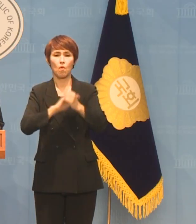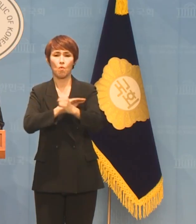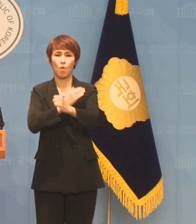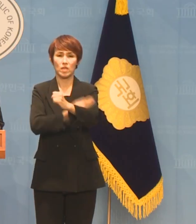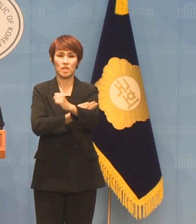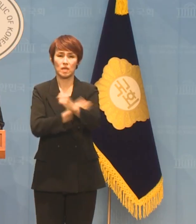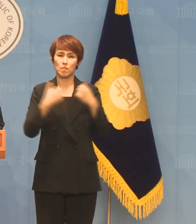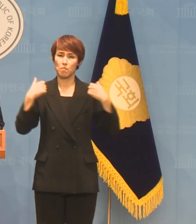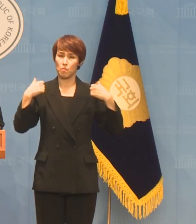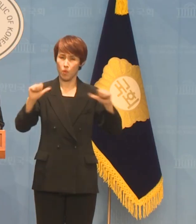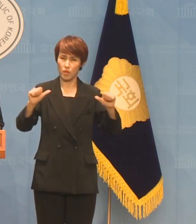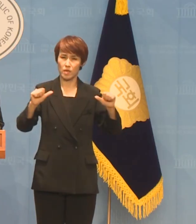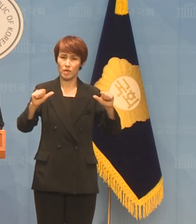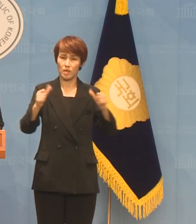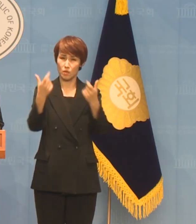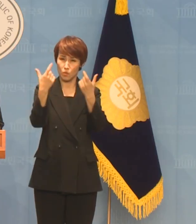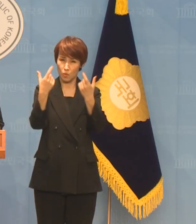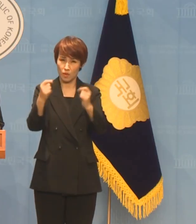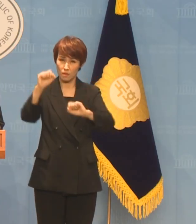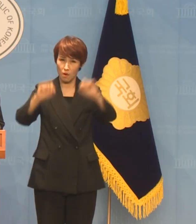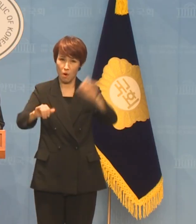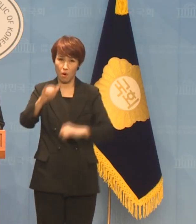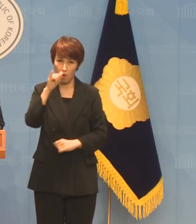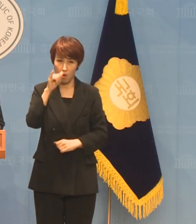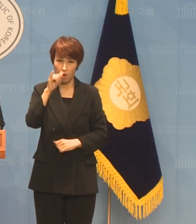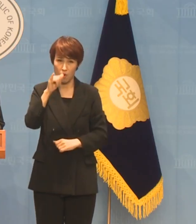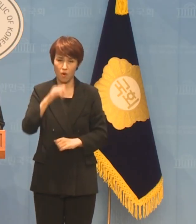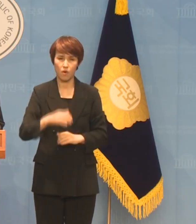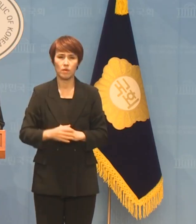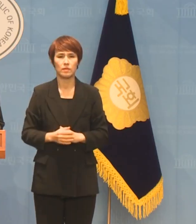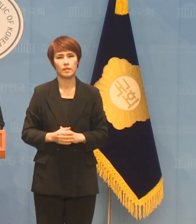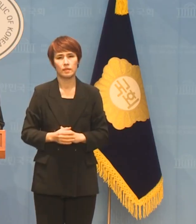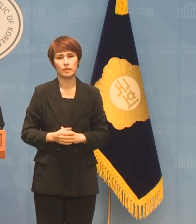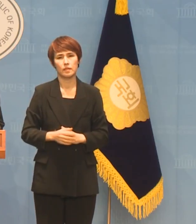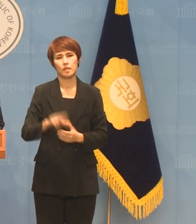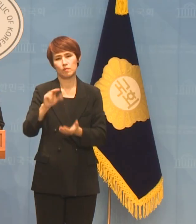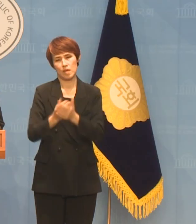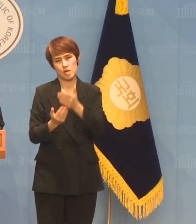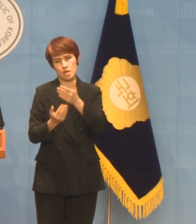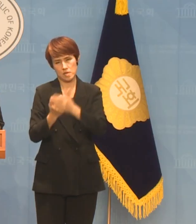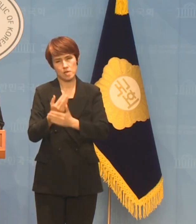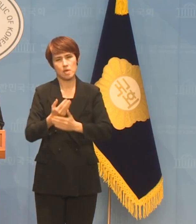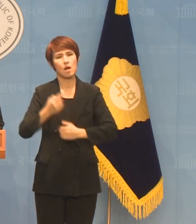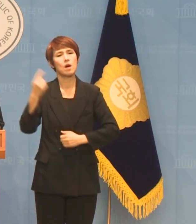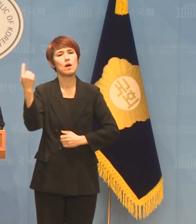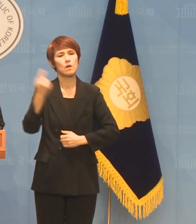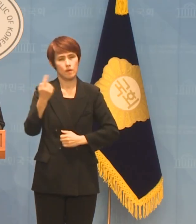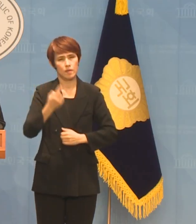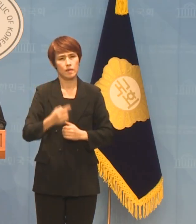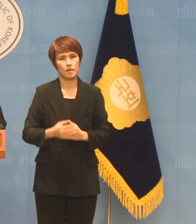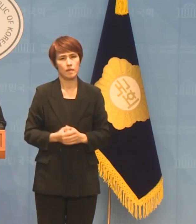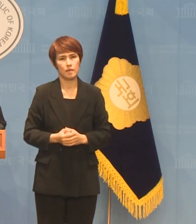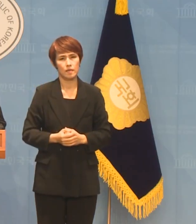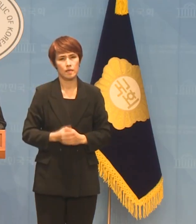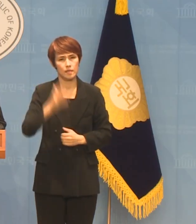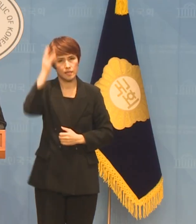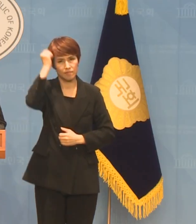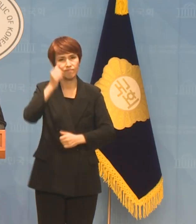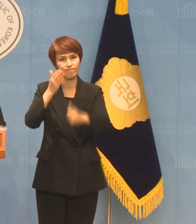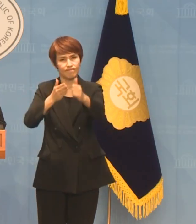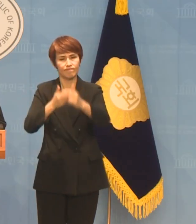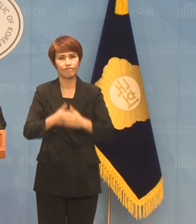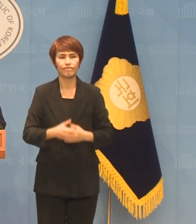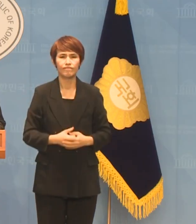스스로 포기하는 결정을 내린다면 씻을 수 없는 오점을 역사에 남기게 될 것임을 명심하기